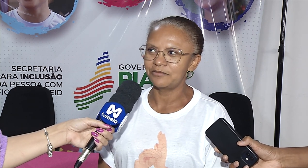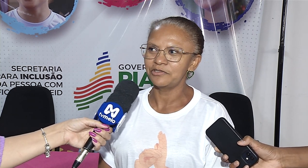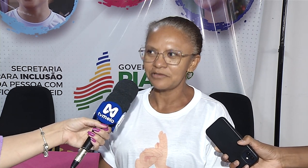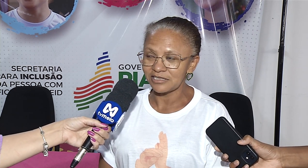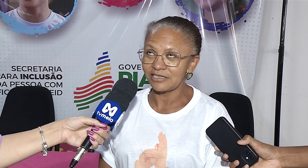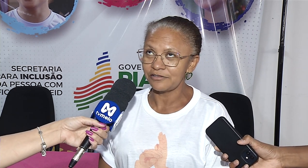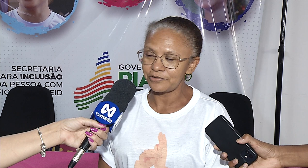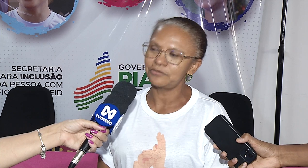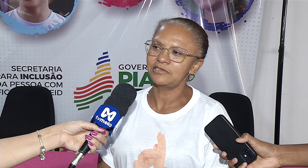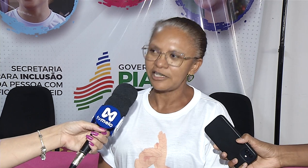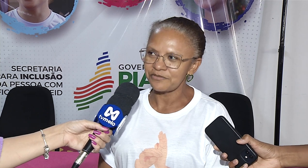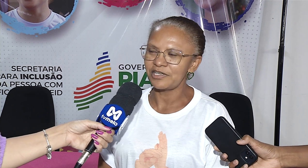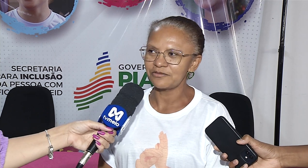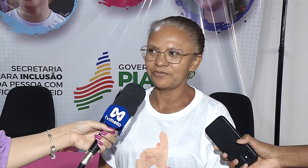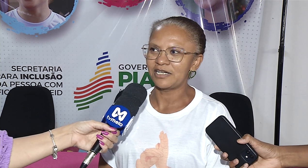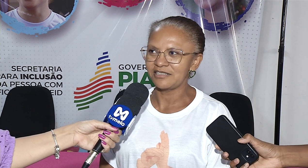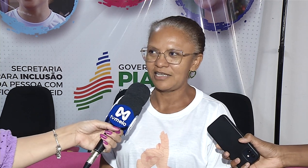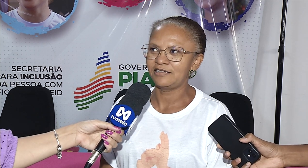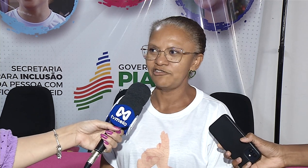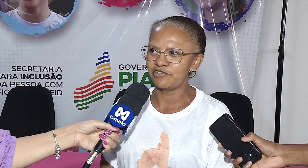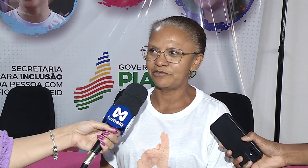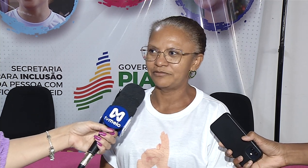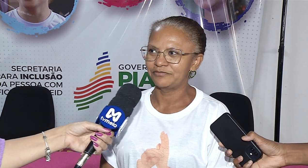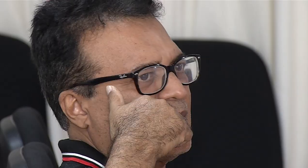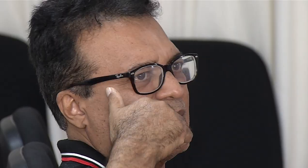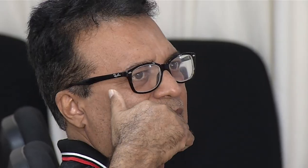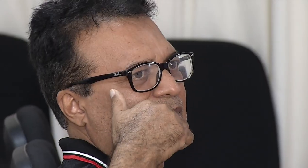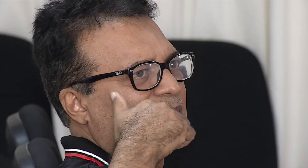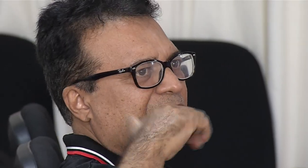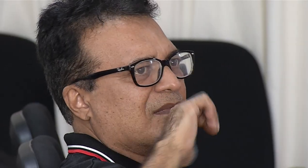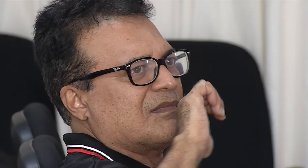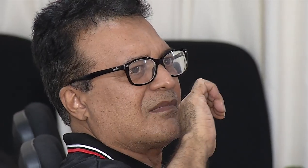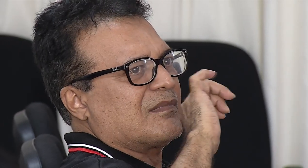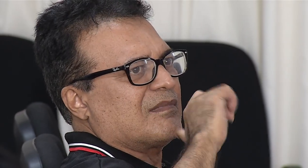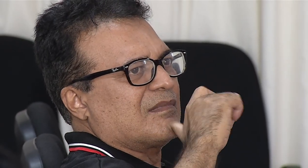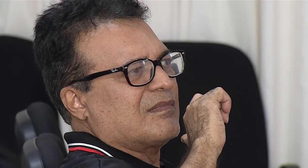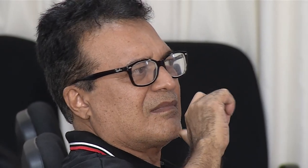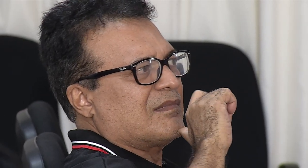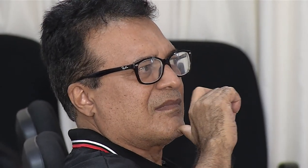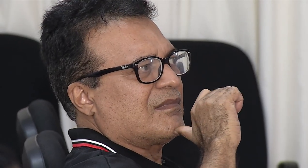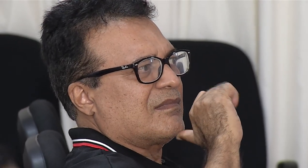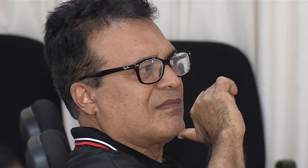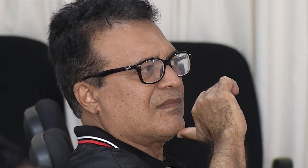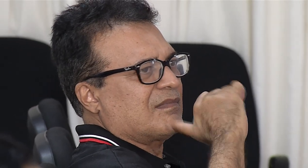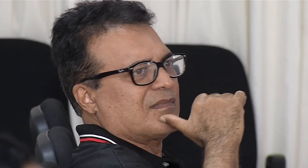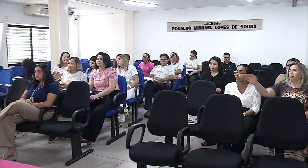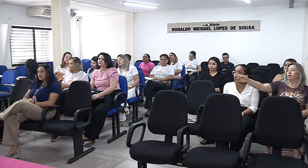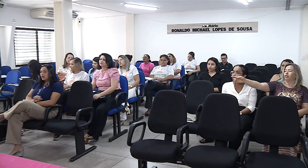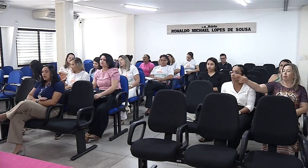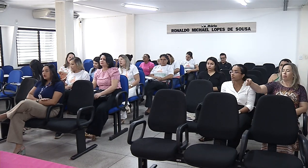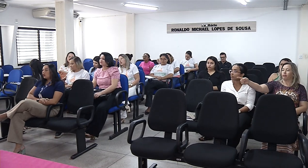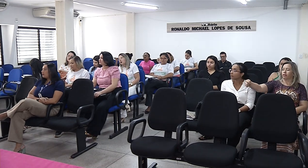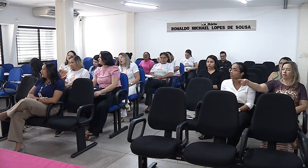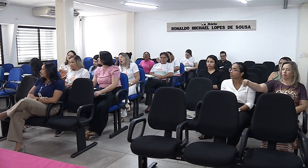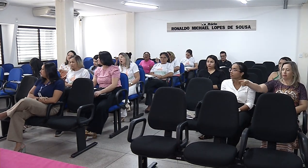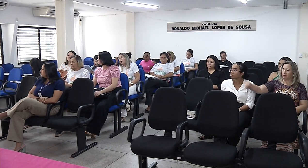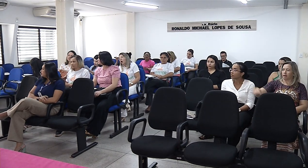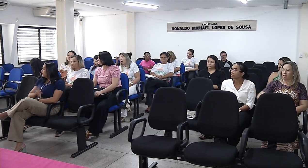porque muitos deles têm dificuldade mesmo para ser atendido. No atendimento da Polícia Civil do Piauí, as coisas já começaram